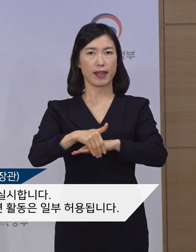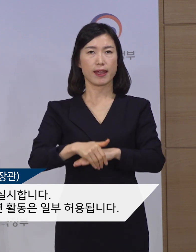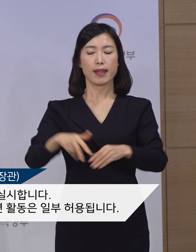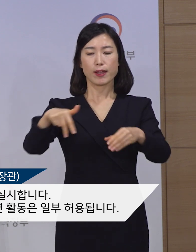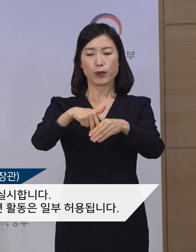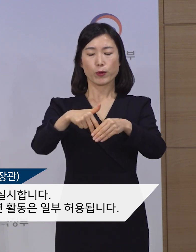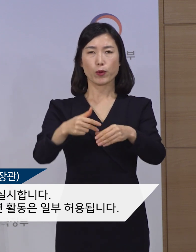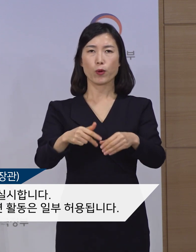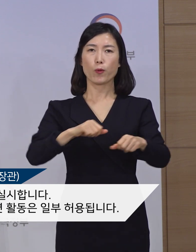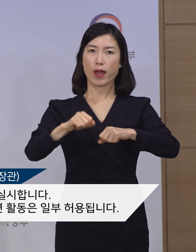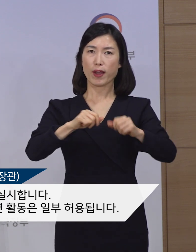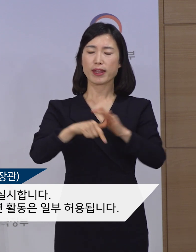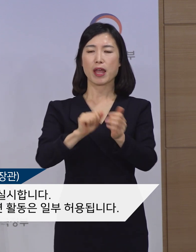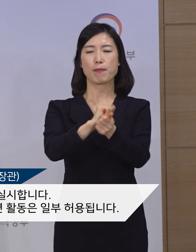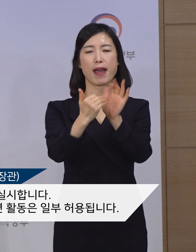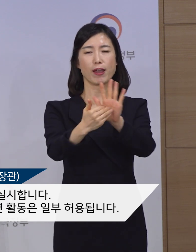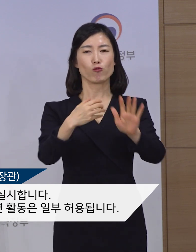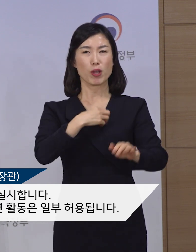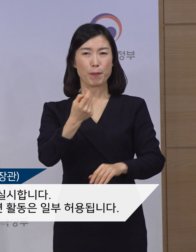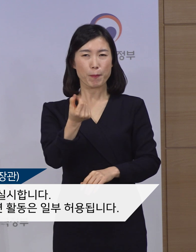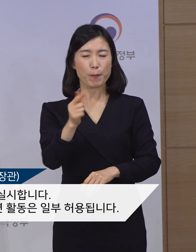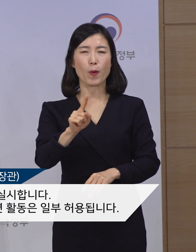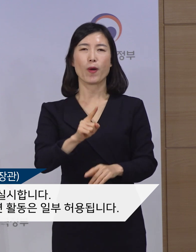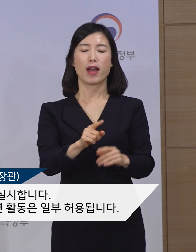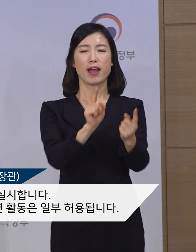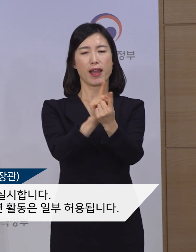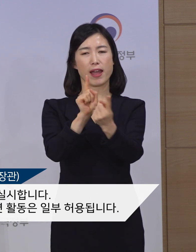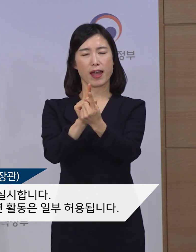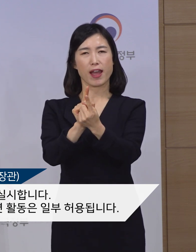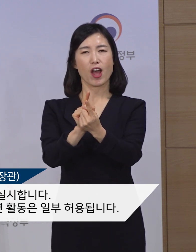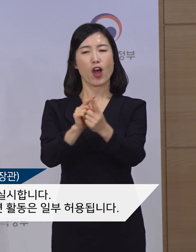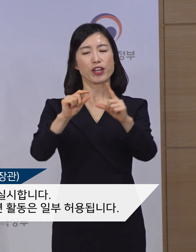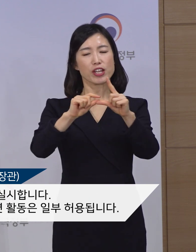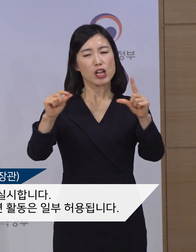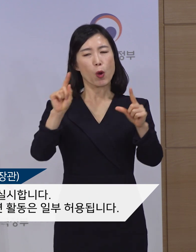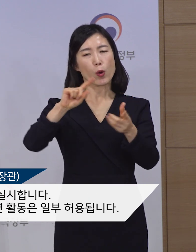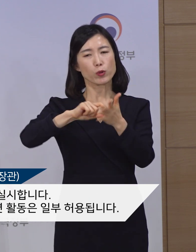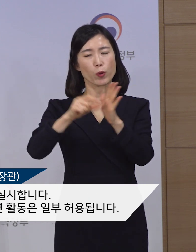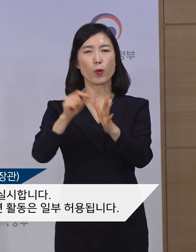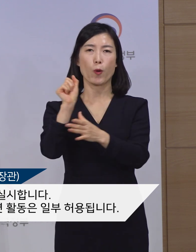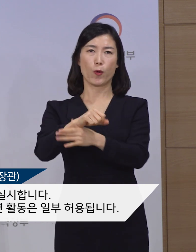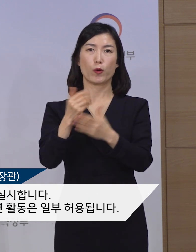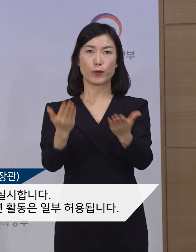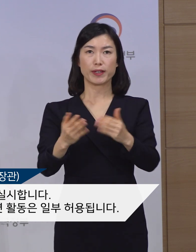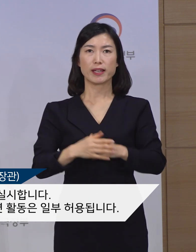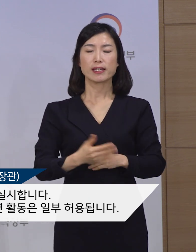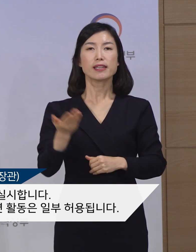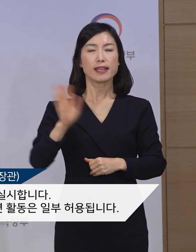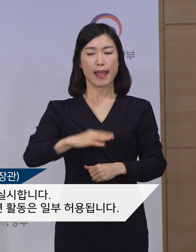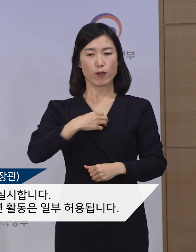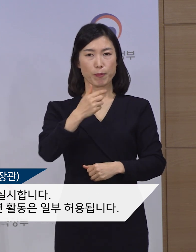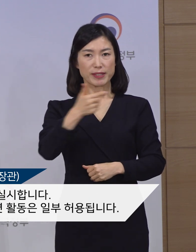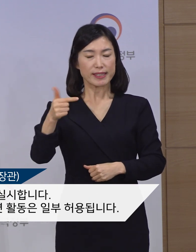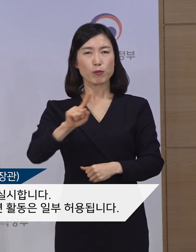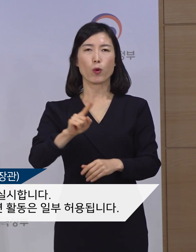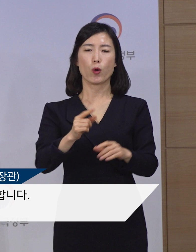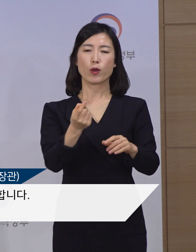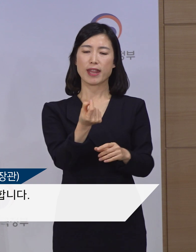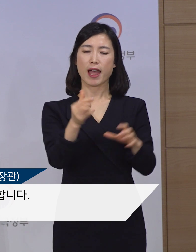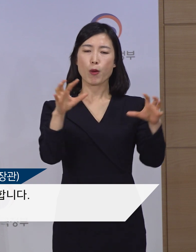실시합니다. 종교 활동에 대해서는 방역적 위험도가 낮은 대면 활동은 일부